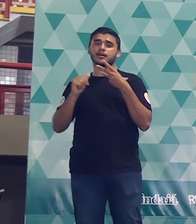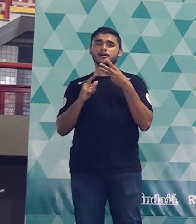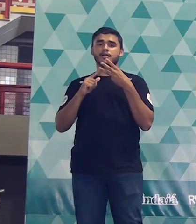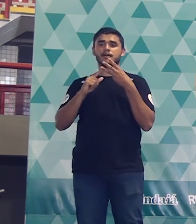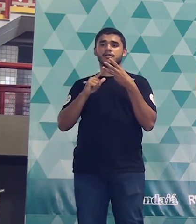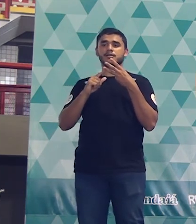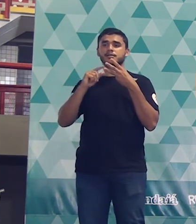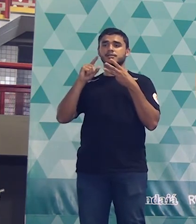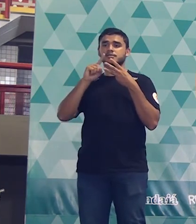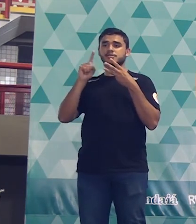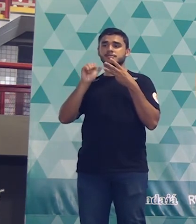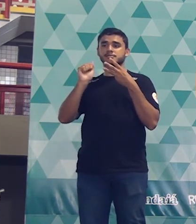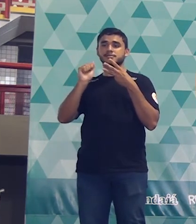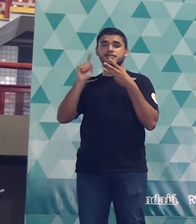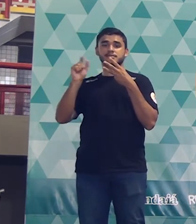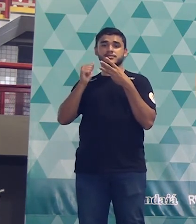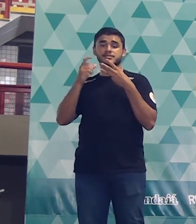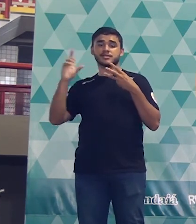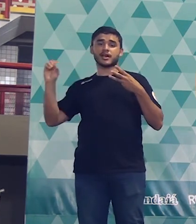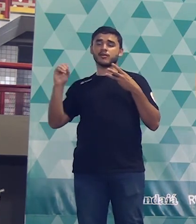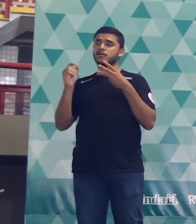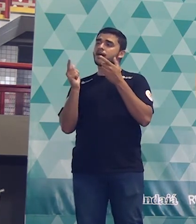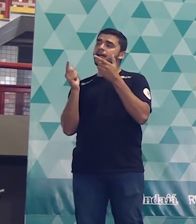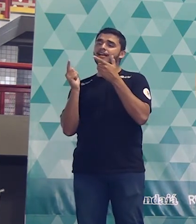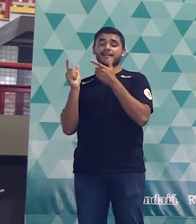Alcizanzão, né? Alcizanzão.